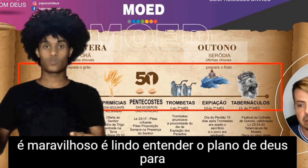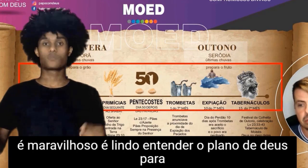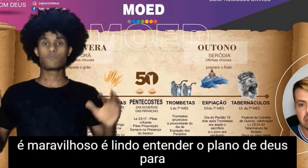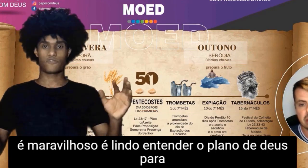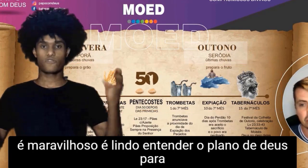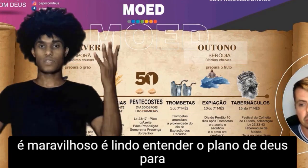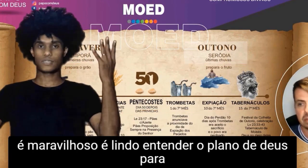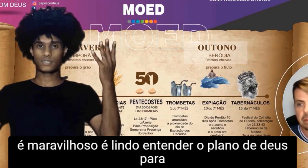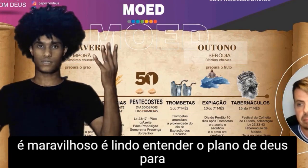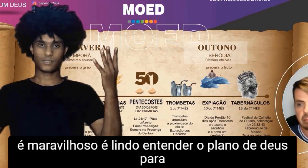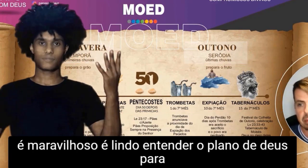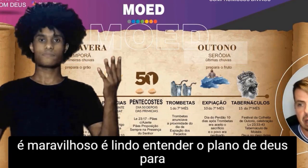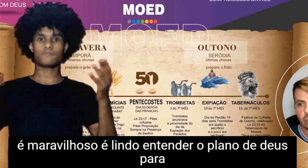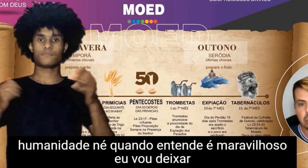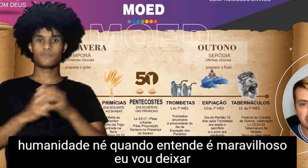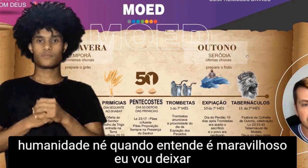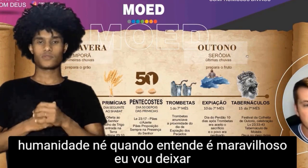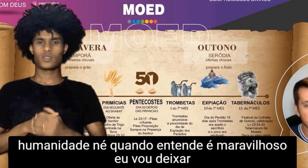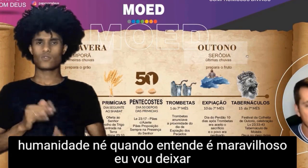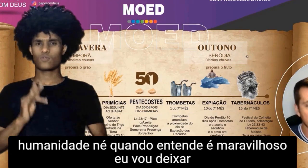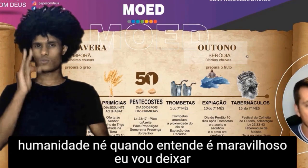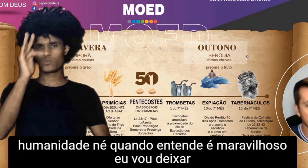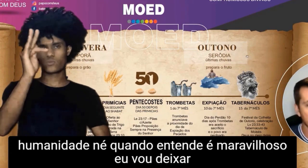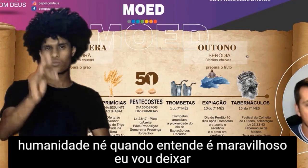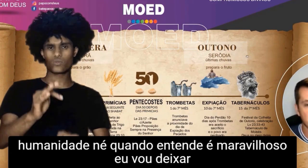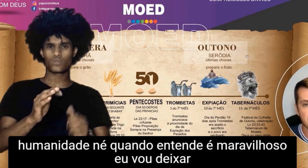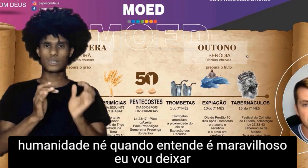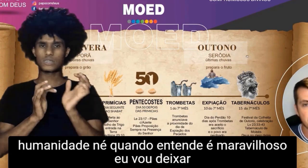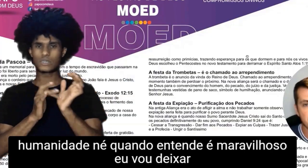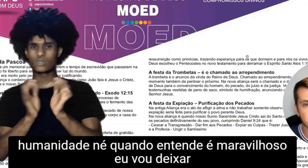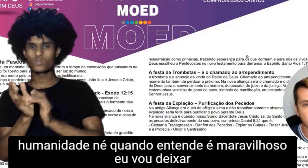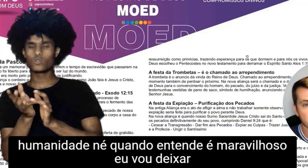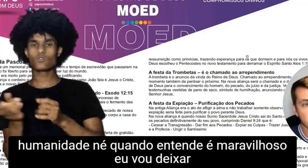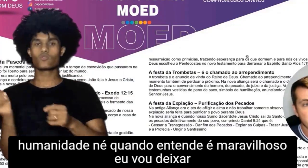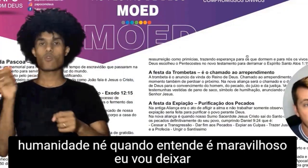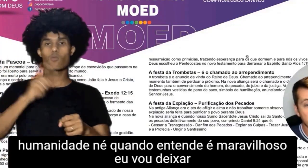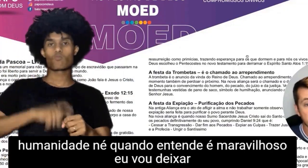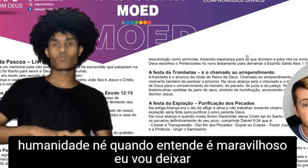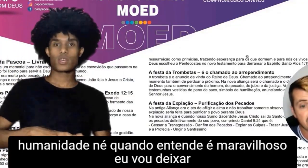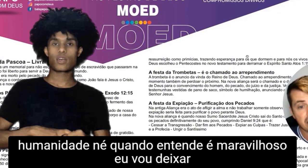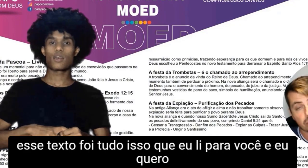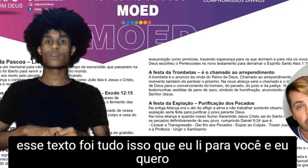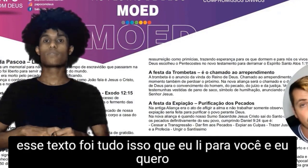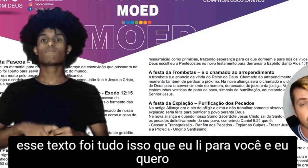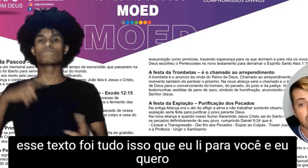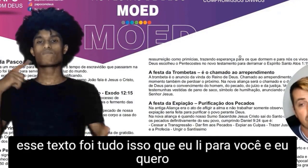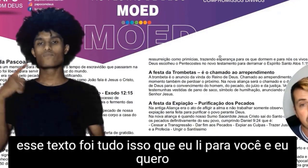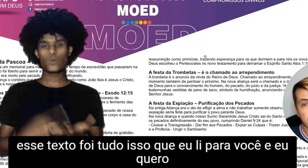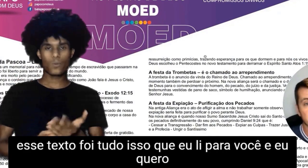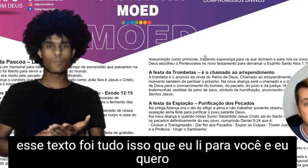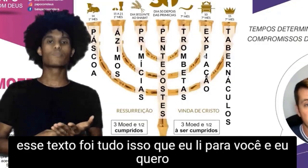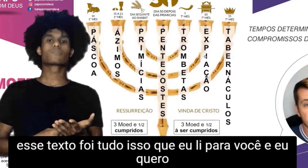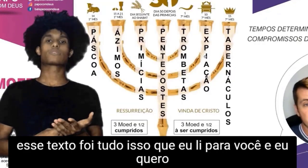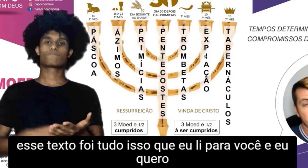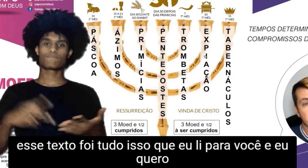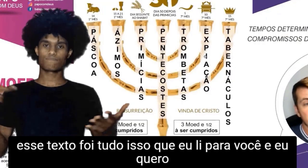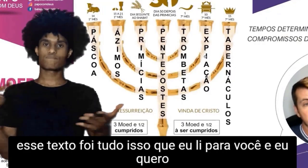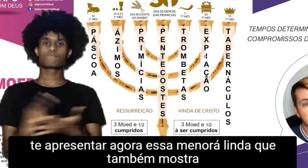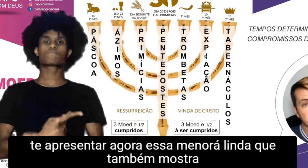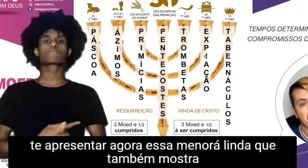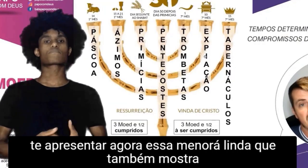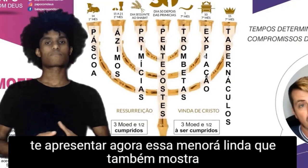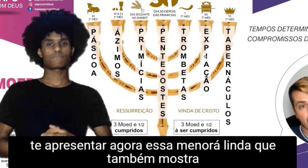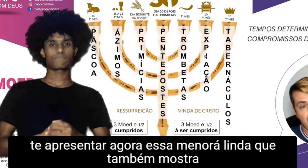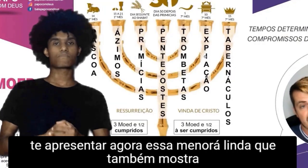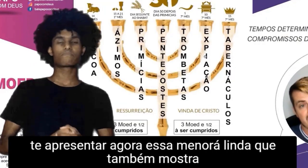o plano de Deus para a humanidade, né? Quando a gente entende, é maravilhoso. Eu vou deixar esse texto, foi tudo isso que eu li para você, e eu quero